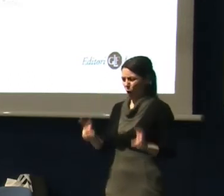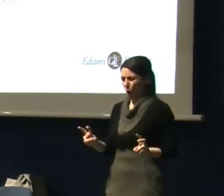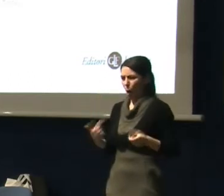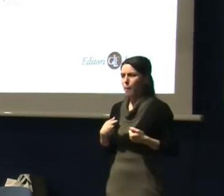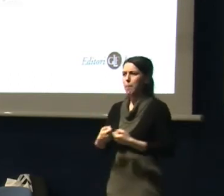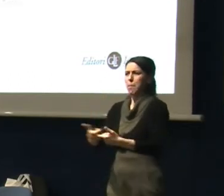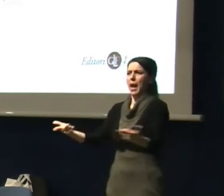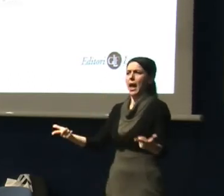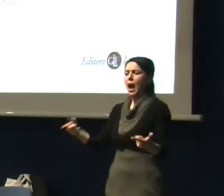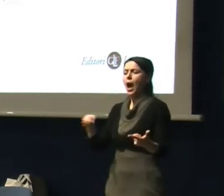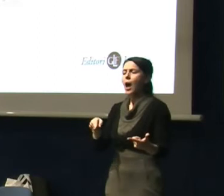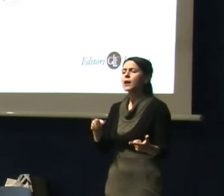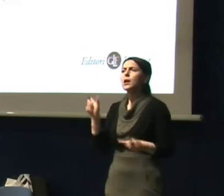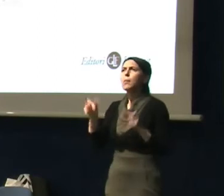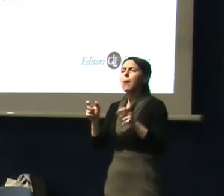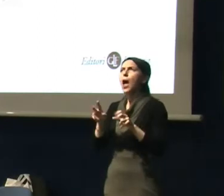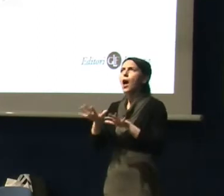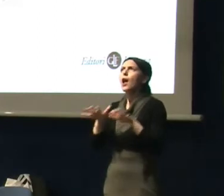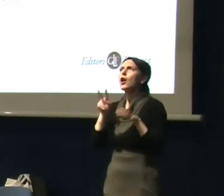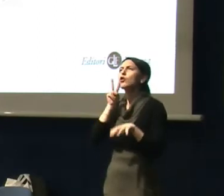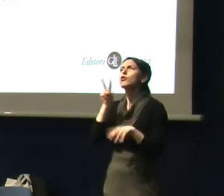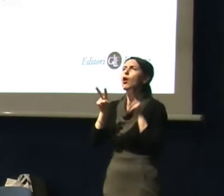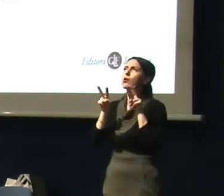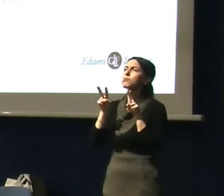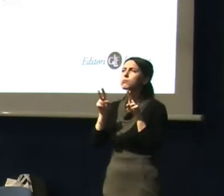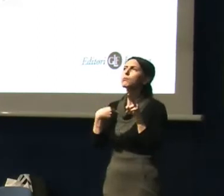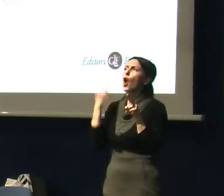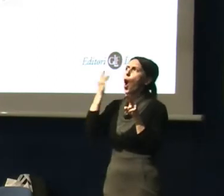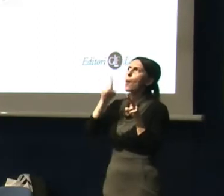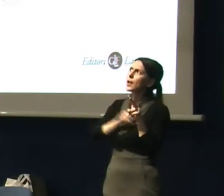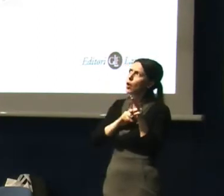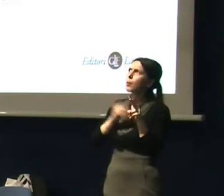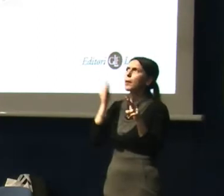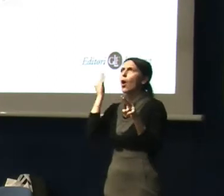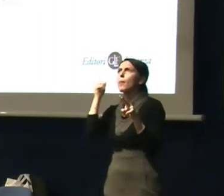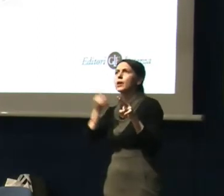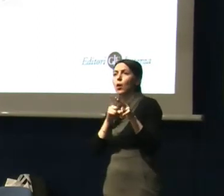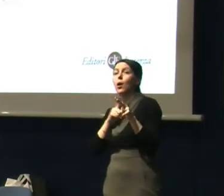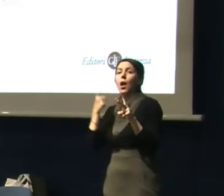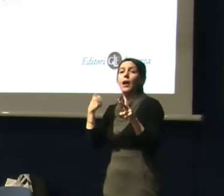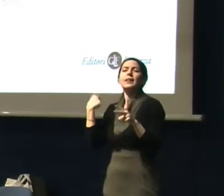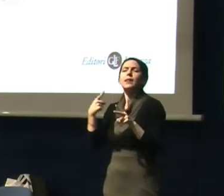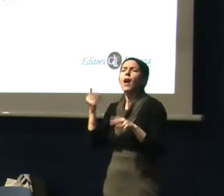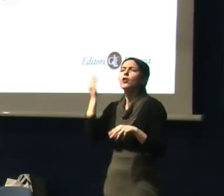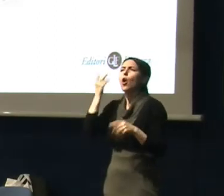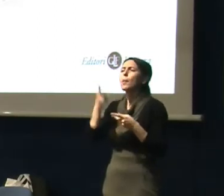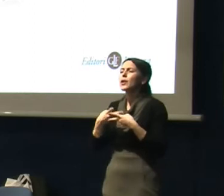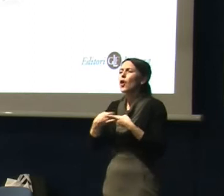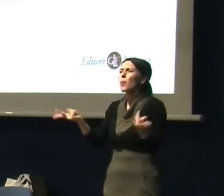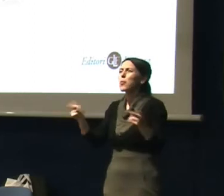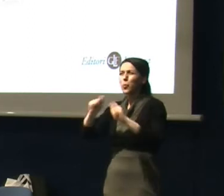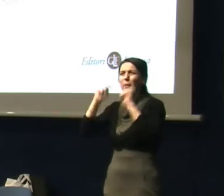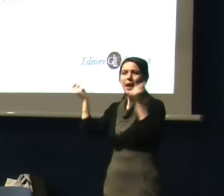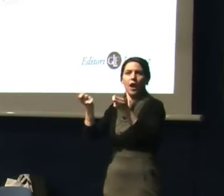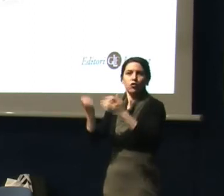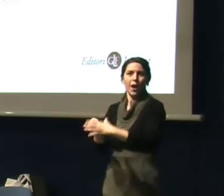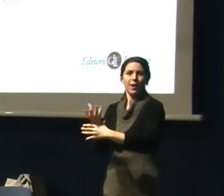qualcuno si facesse le persone si facessero delle opinioni e potesse formarsi un'opinione pubblica generale